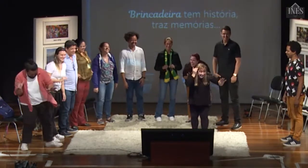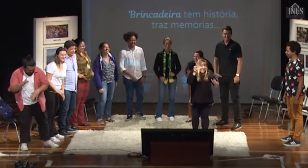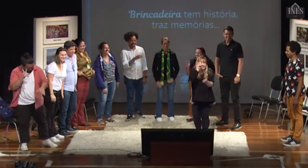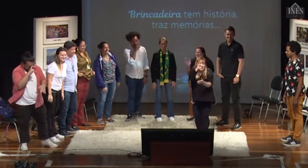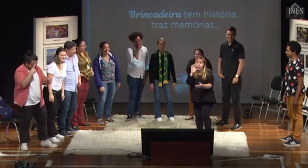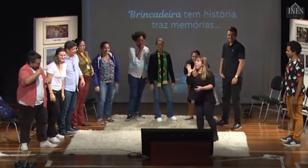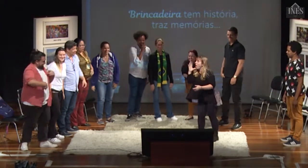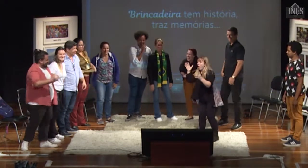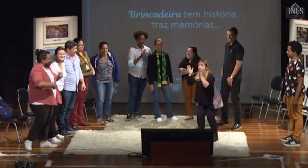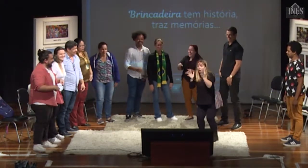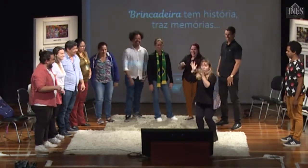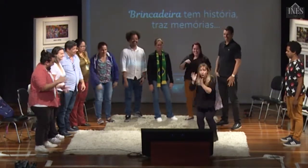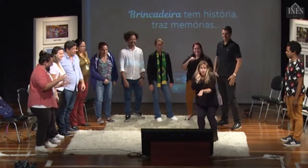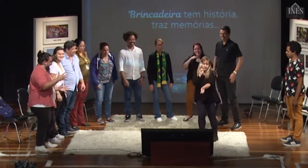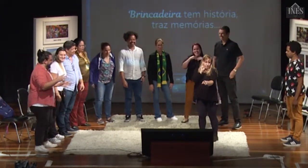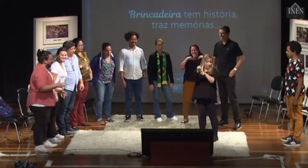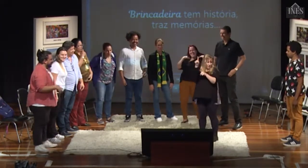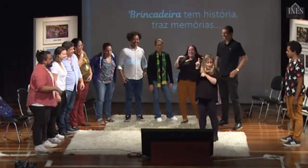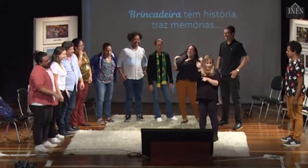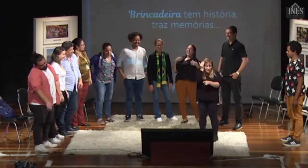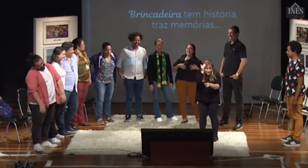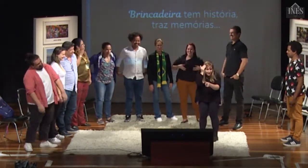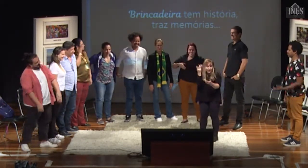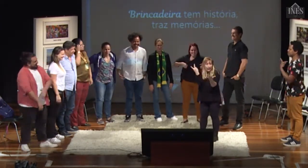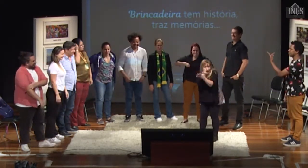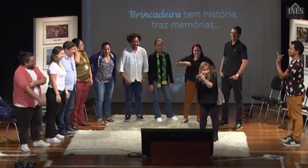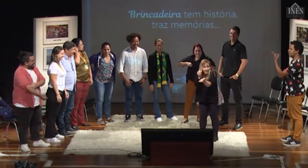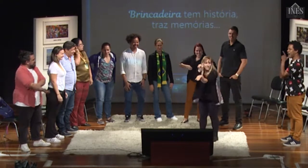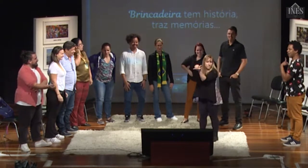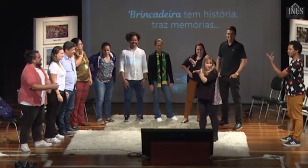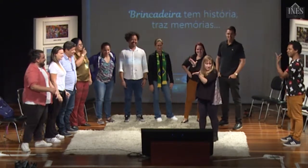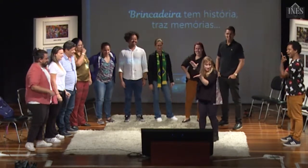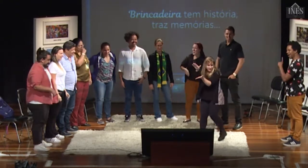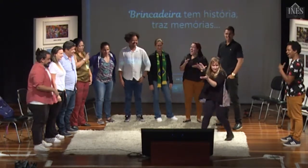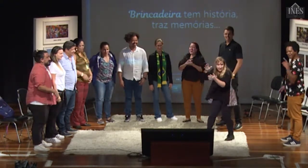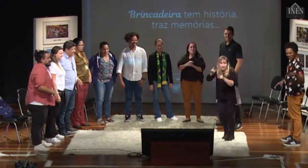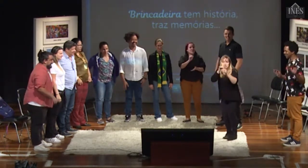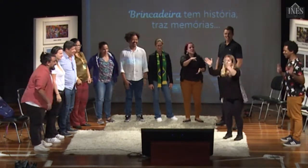Entenderam? Se demorar muito, tá fora. Entendeu? Não pode errar.